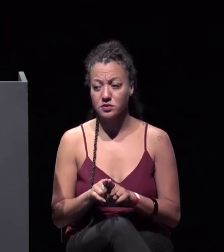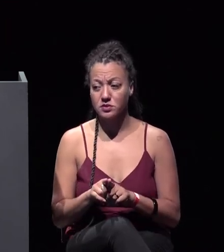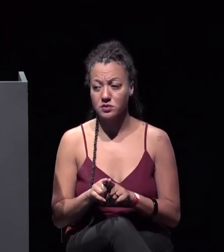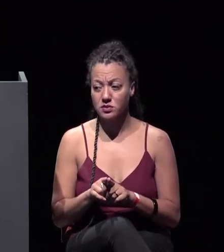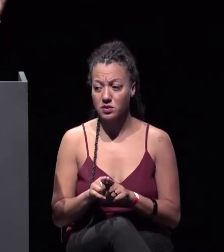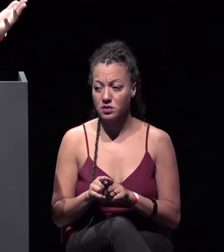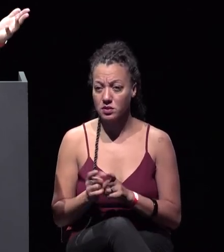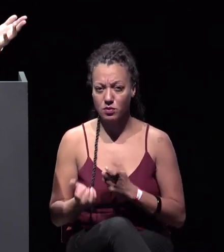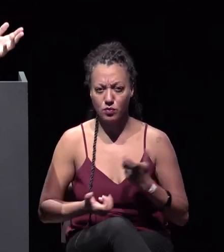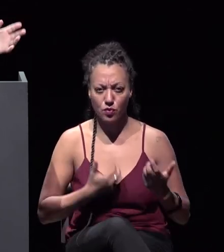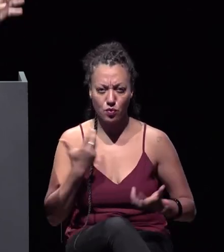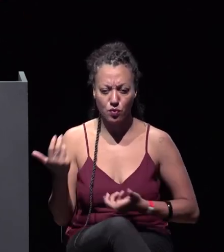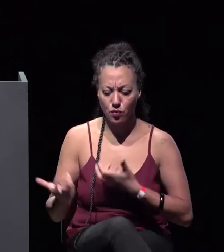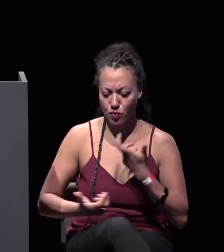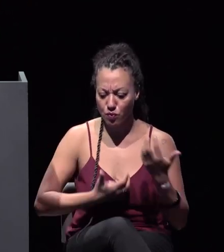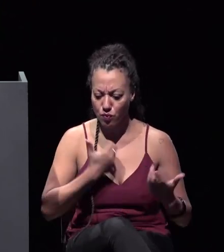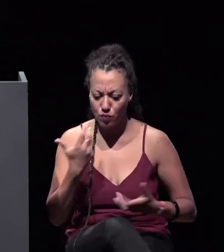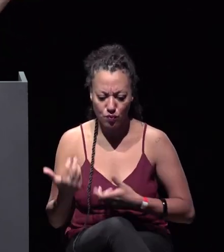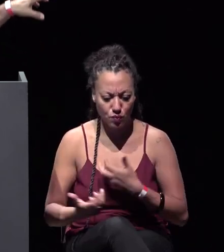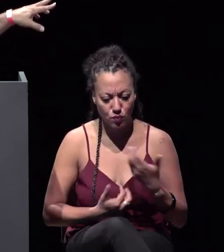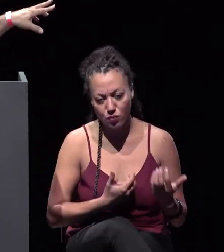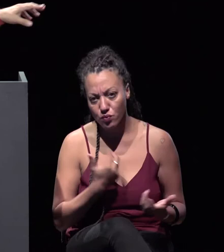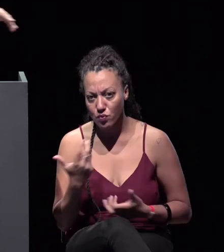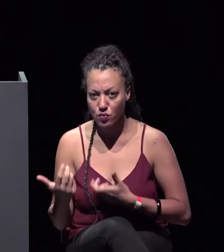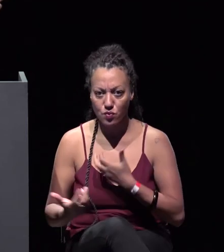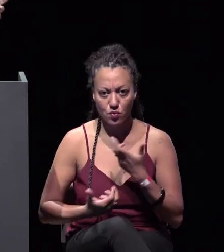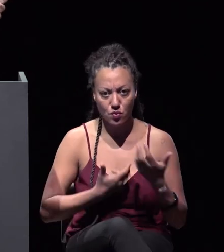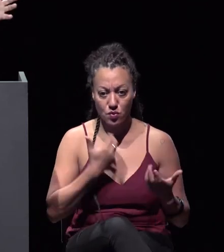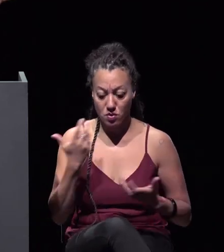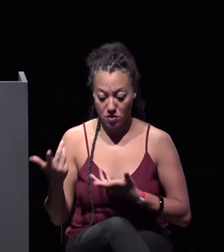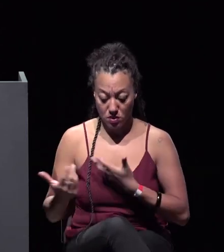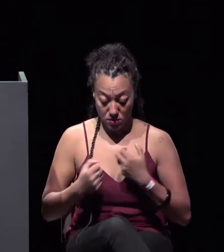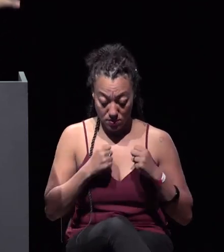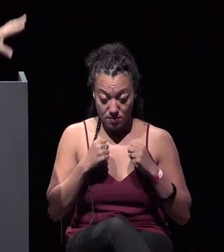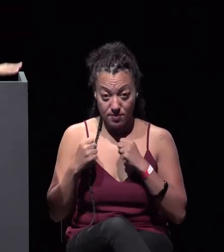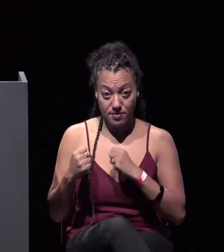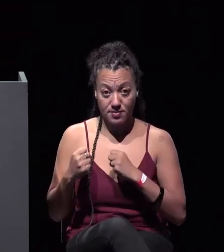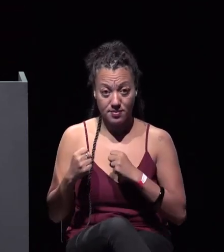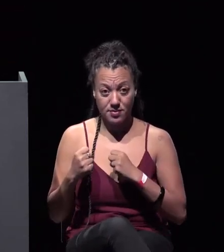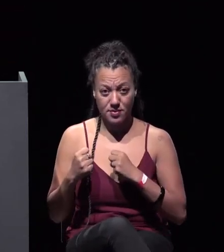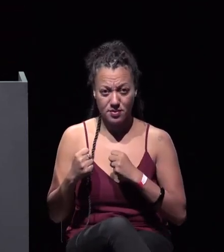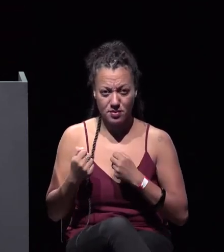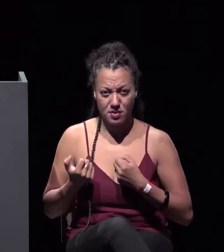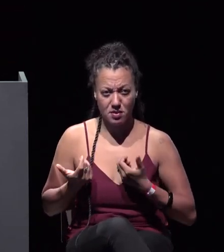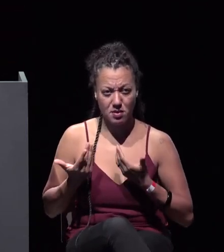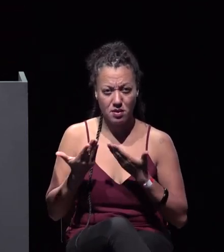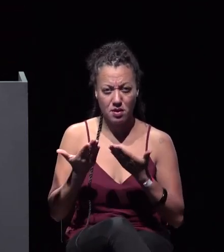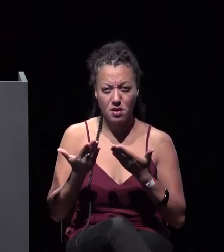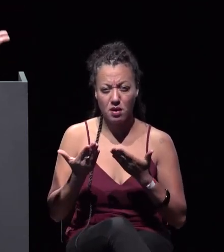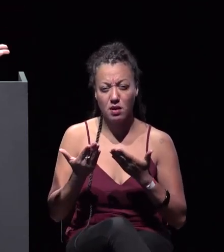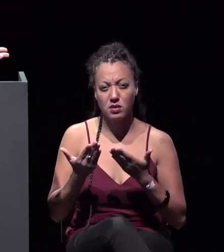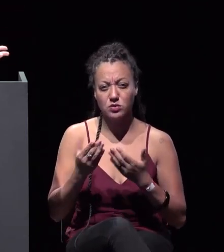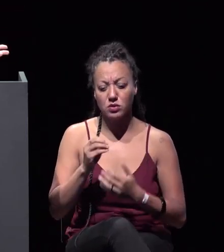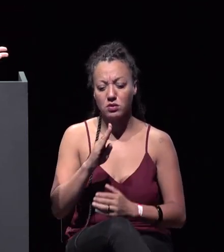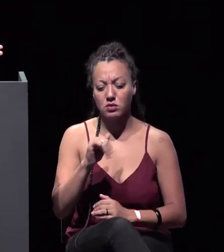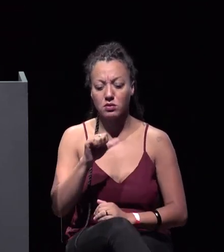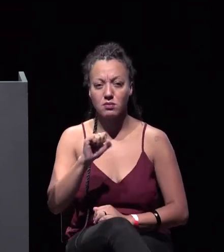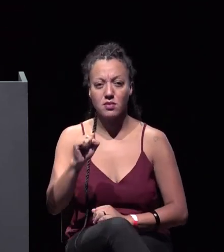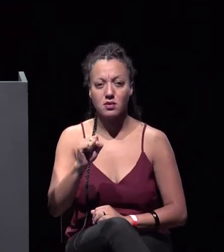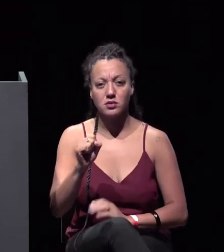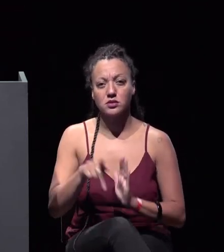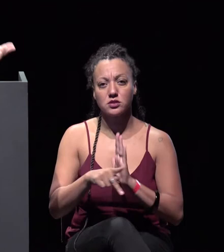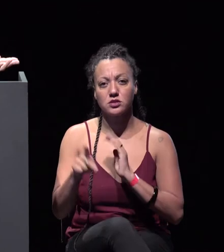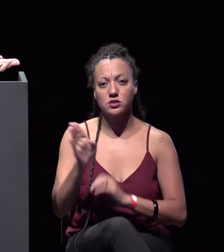com fogo e as labaredas todas ela vai delegar esse poder a esses ministros de xangô também alçou base de xangô